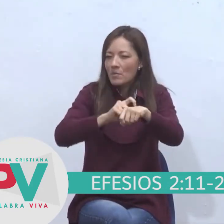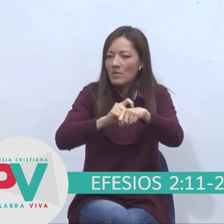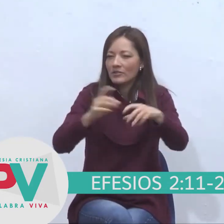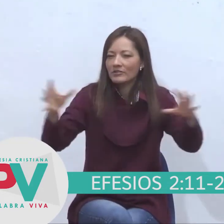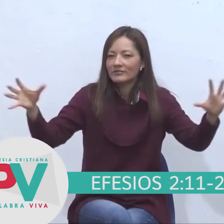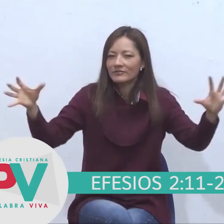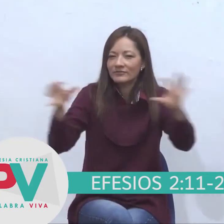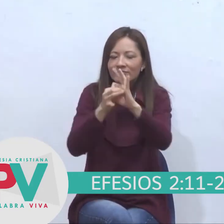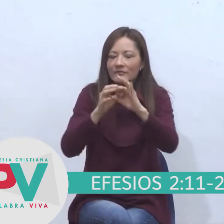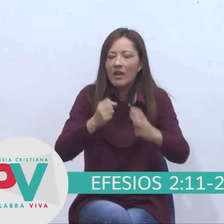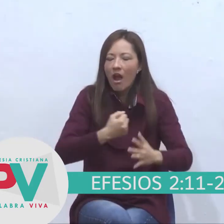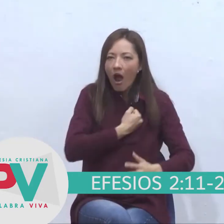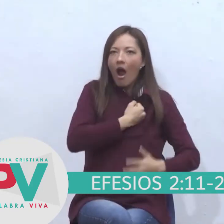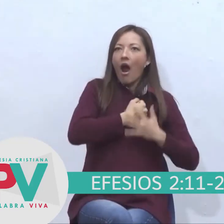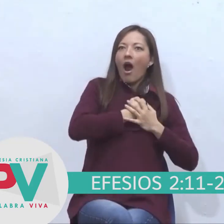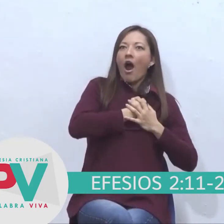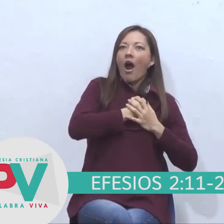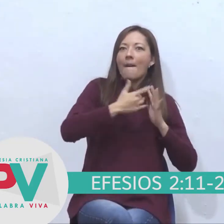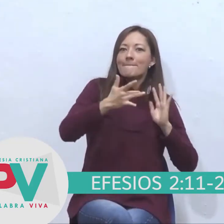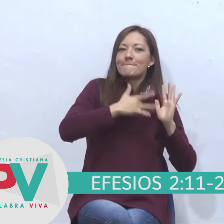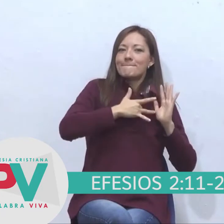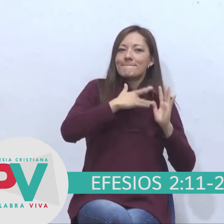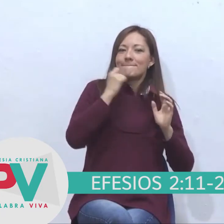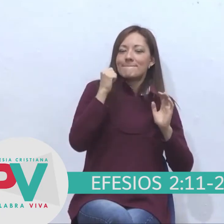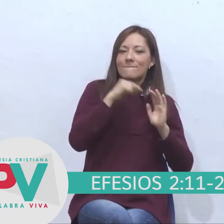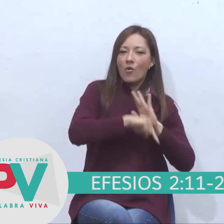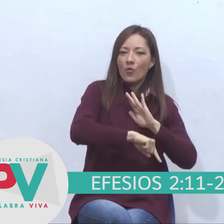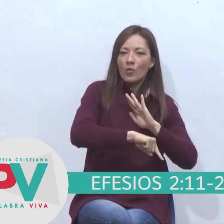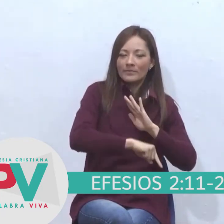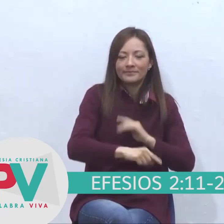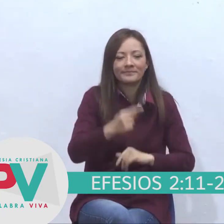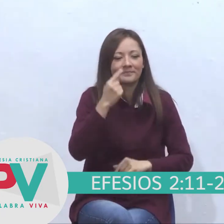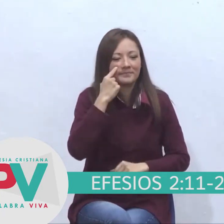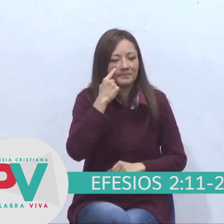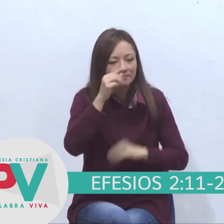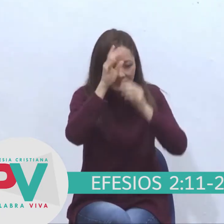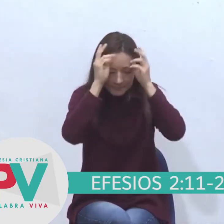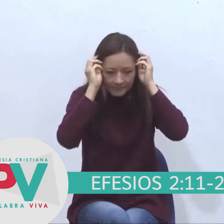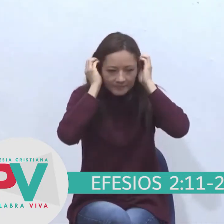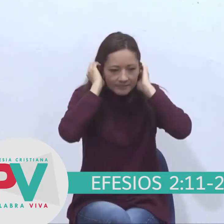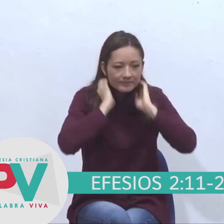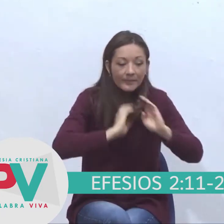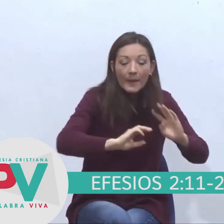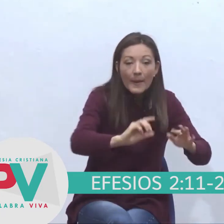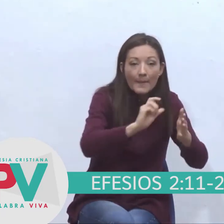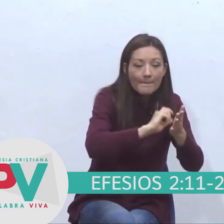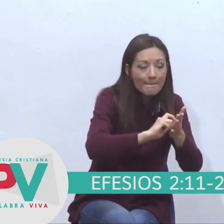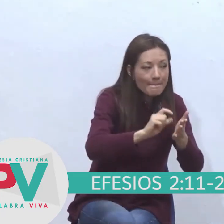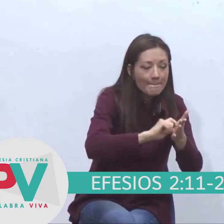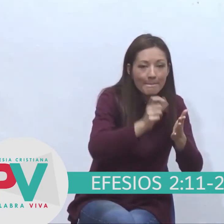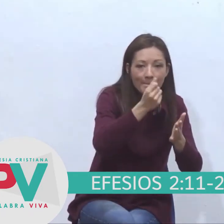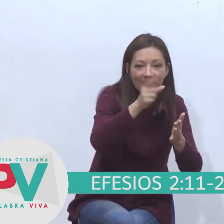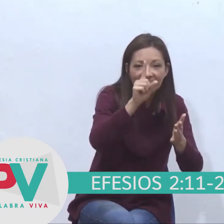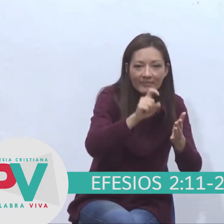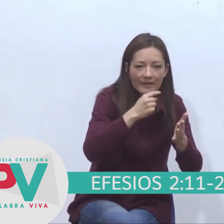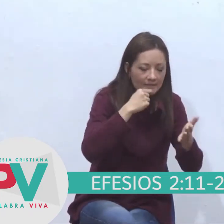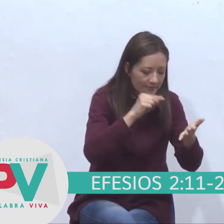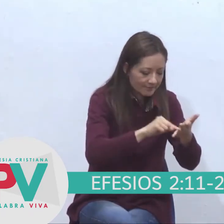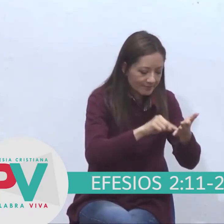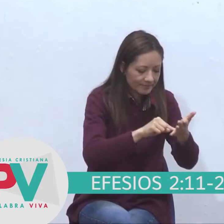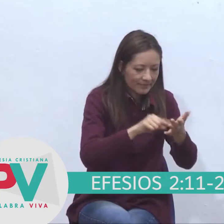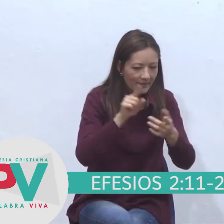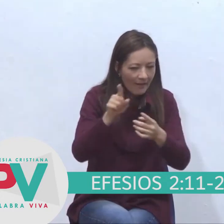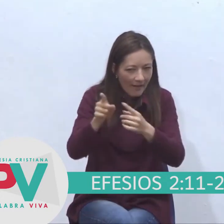nos abrazará profundamente, o yo espero eso. Versículo número 16. Y mediante la